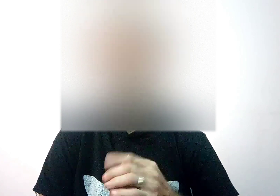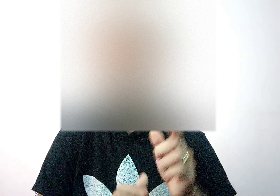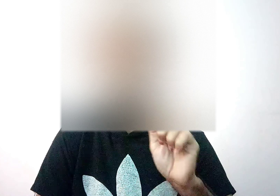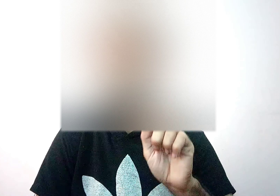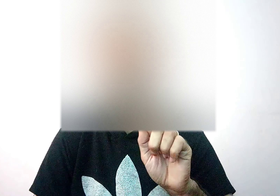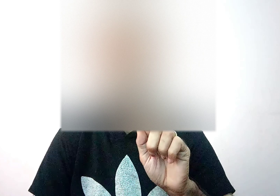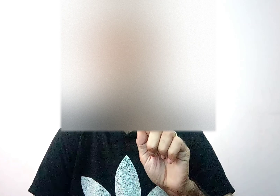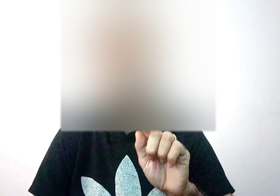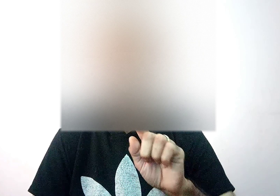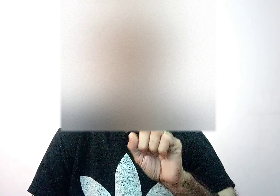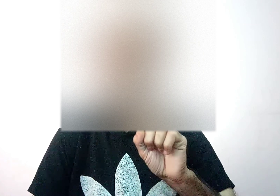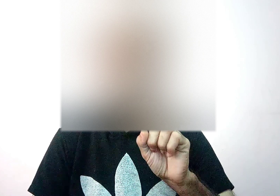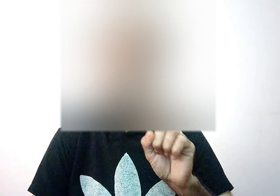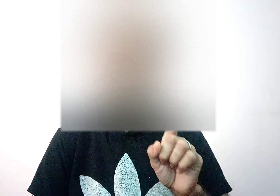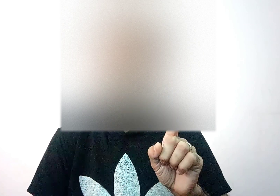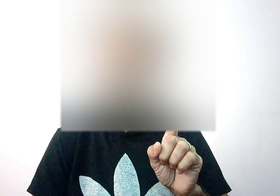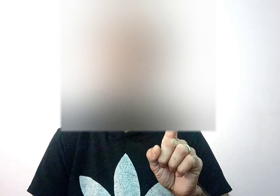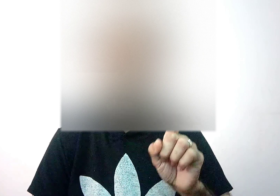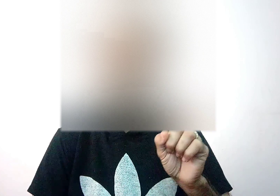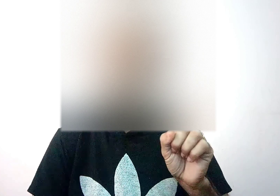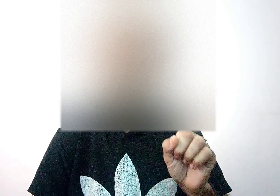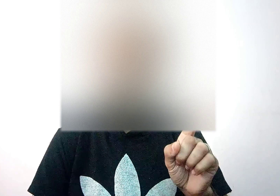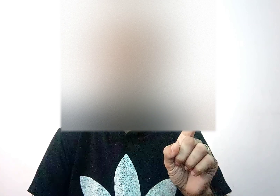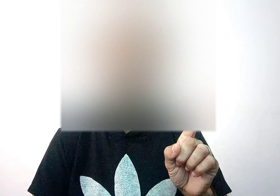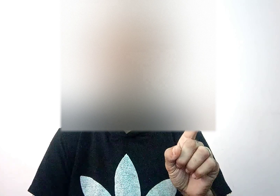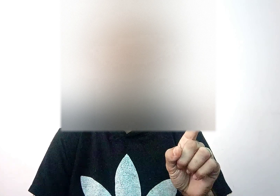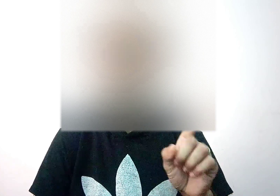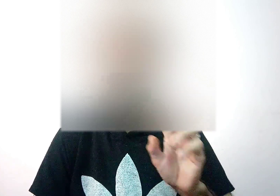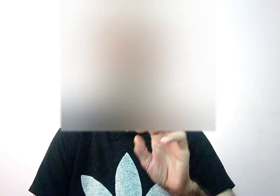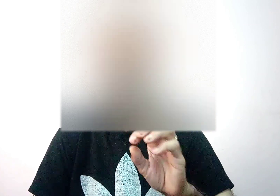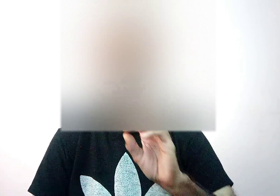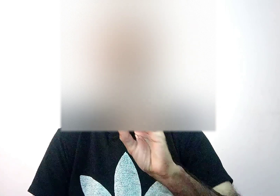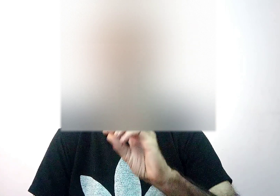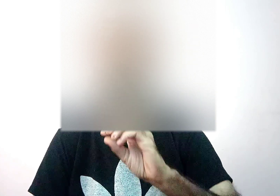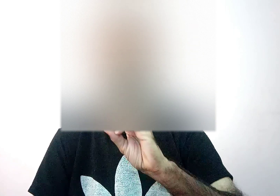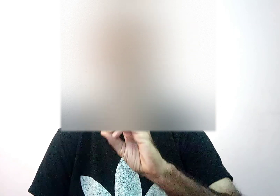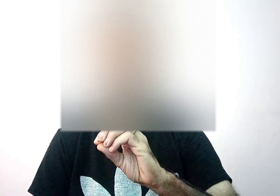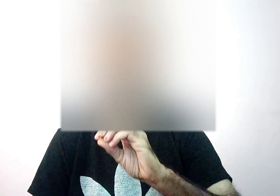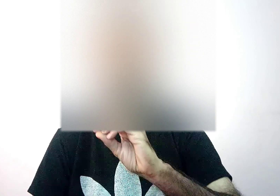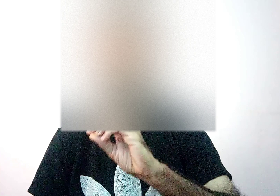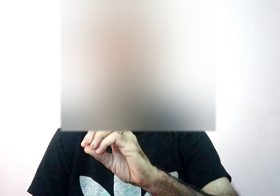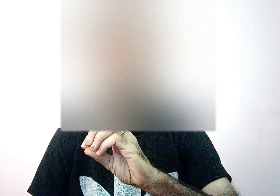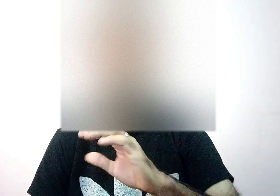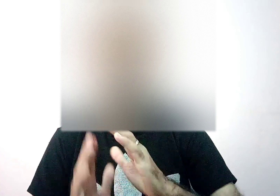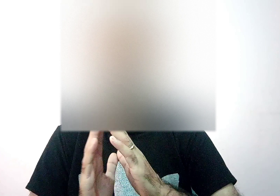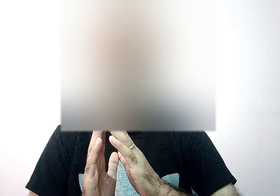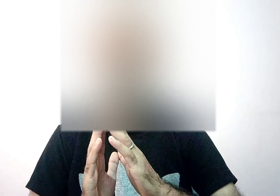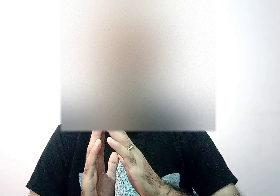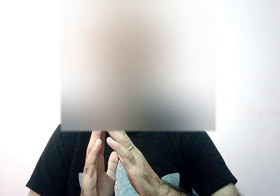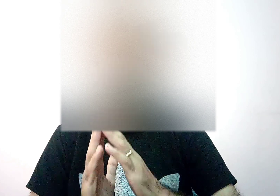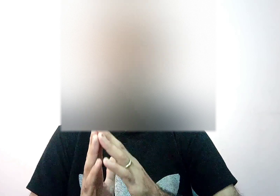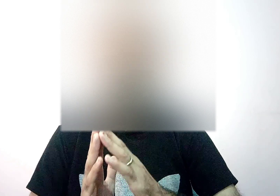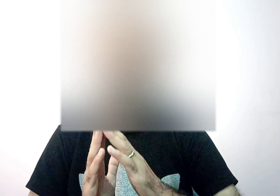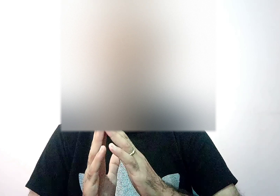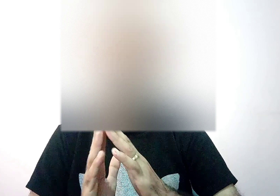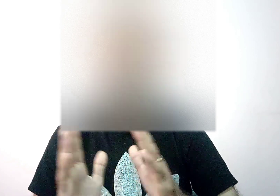نفس الوقت طلع المسؤولين في اقليم تيجراي وقالوا ان الحكومة الحالية في اثيوبيا حكومة غير